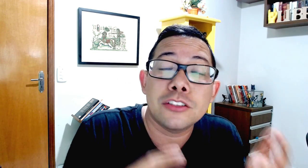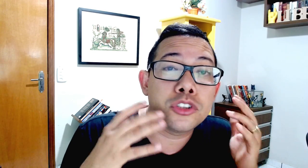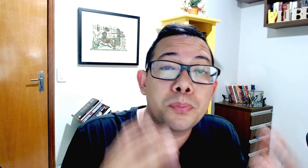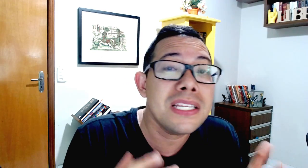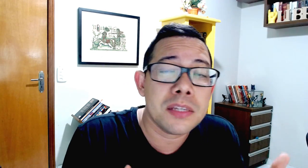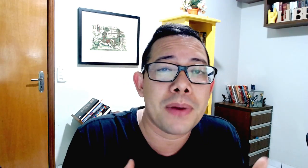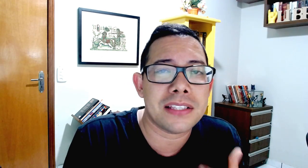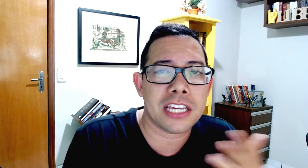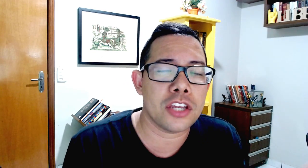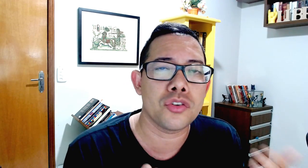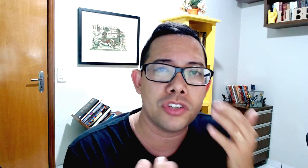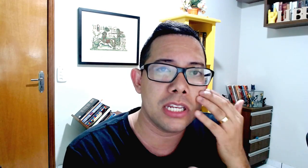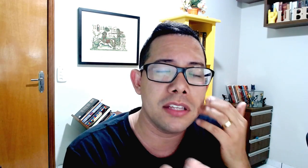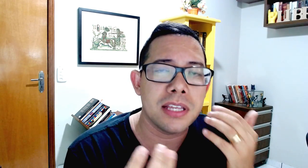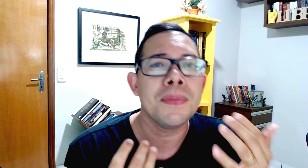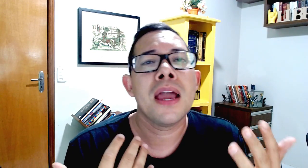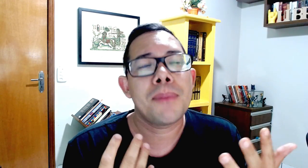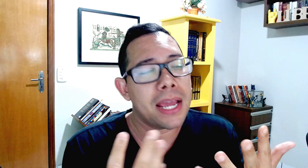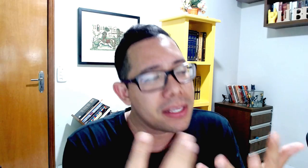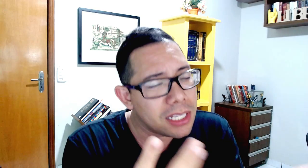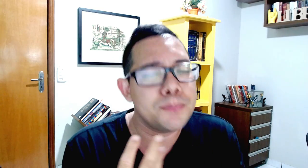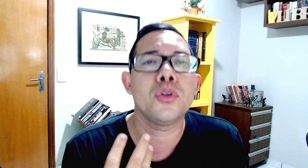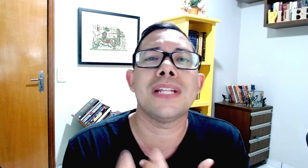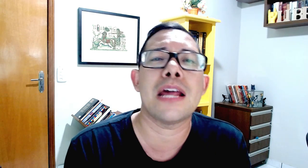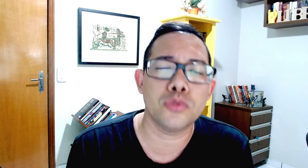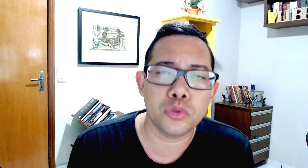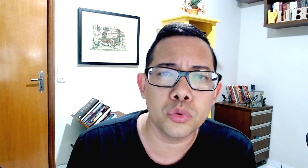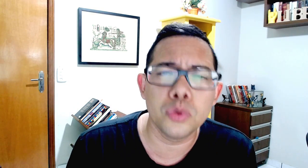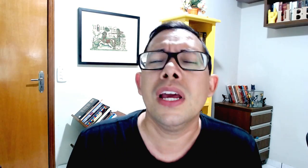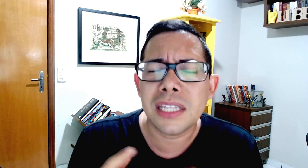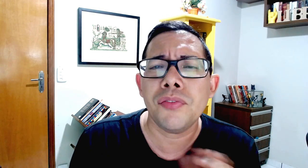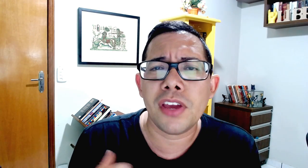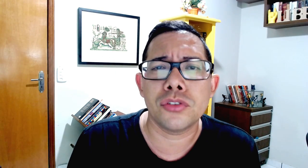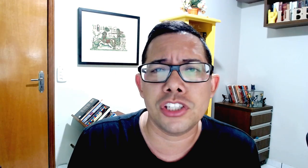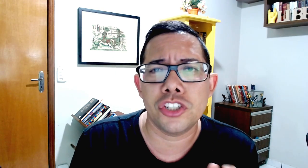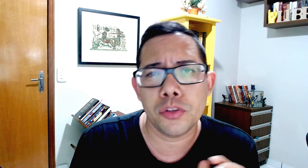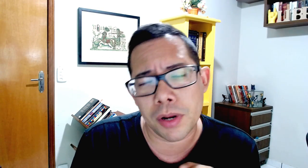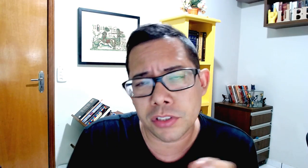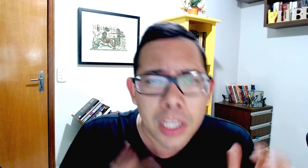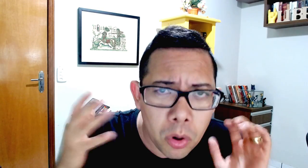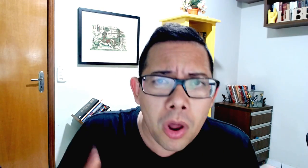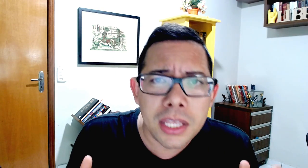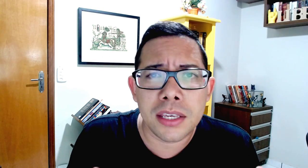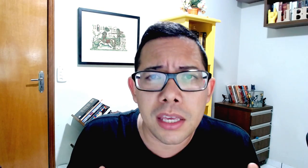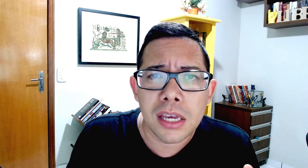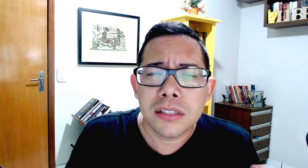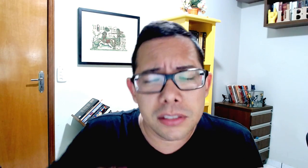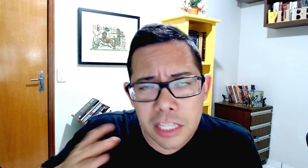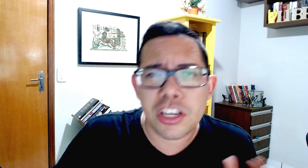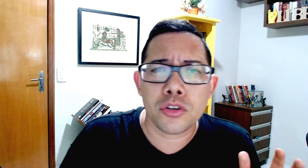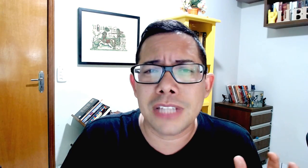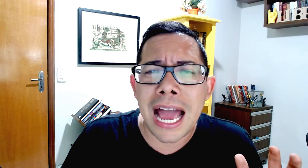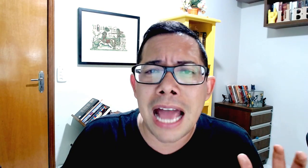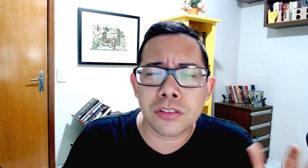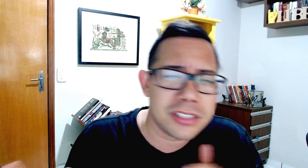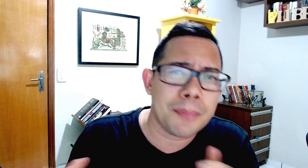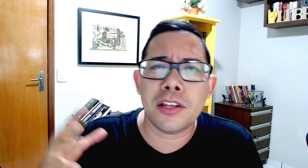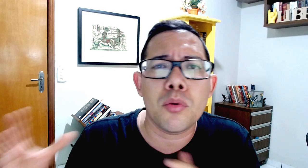básicos principais que a gente utiliza para recepcionar um soro tem feito sentido para você coloca aqui se tem que ajudar os que